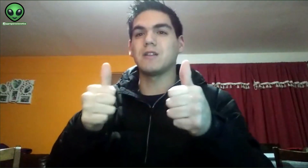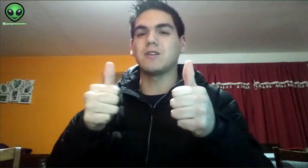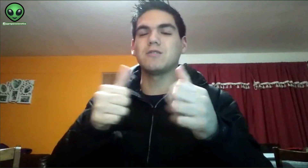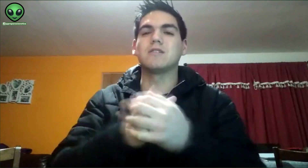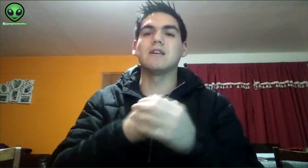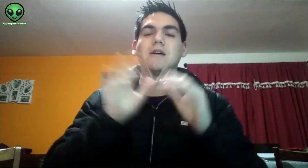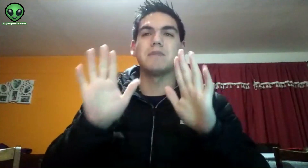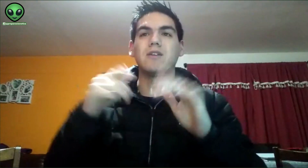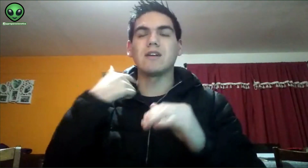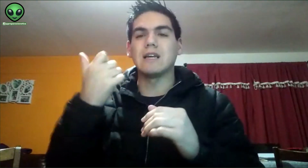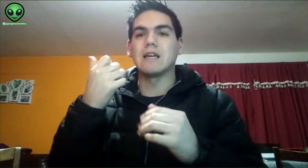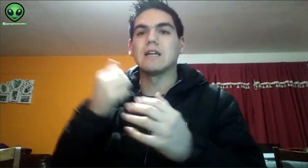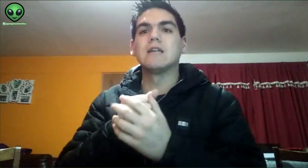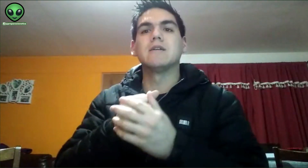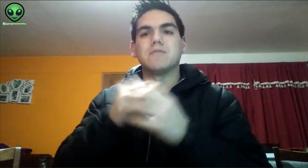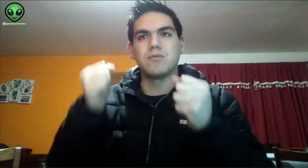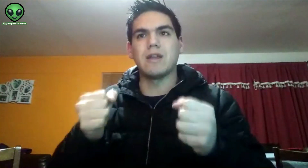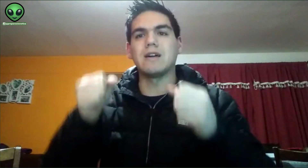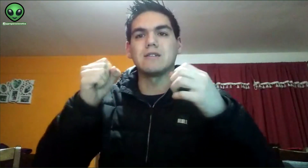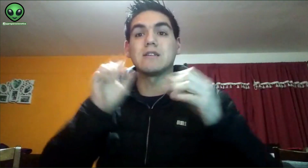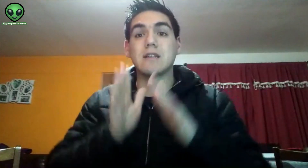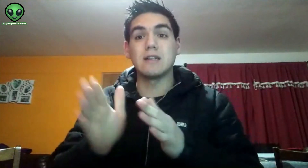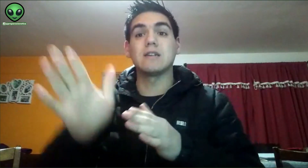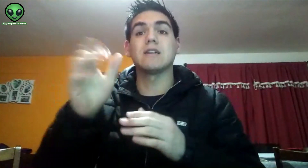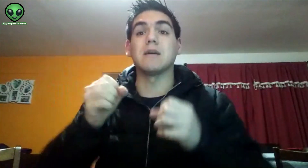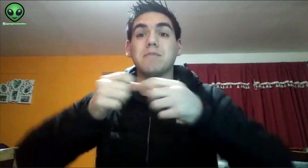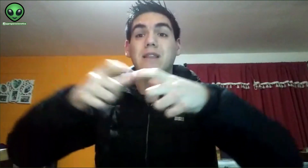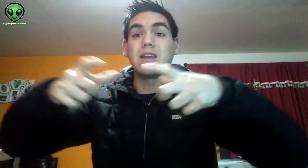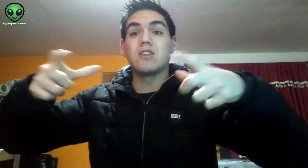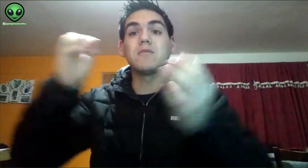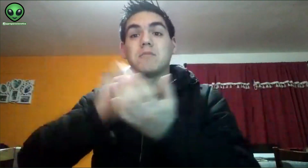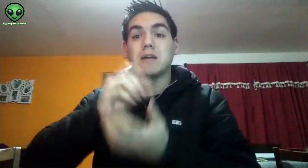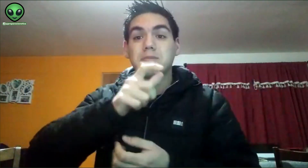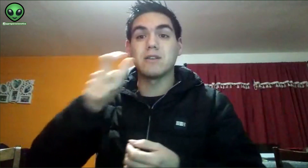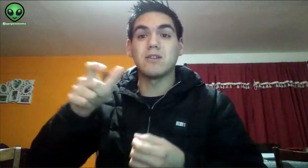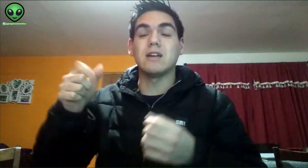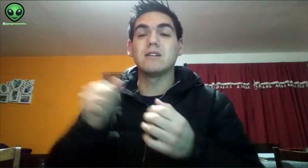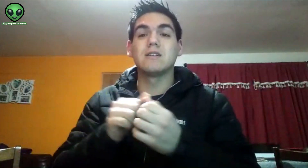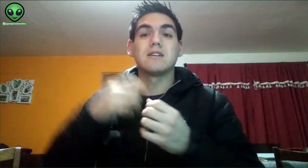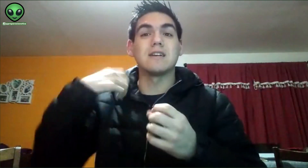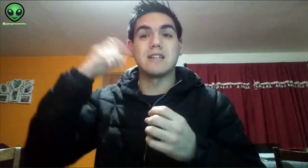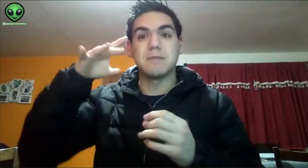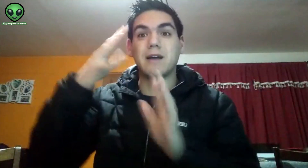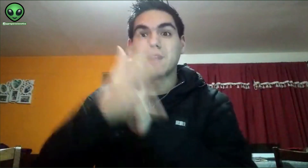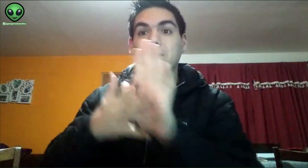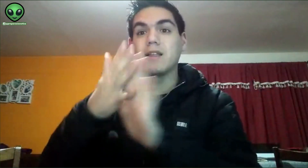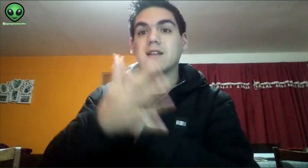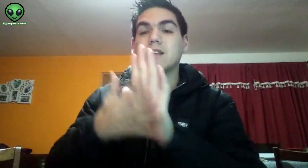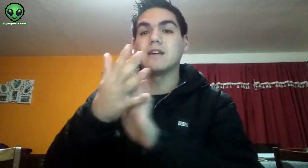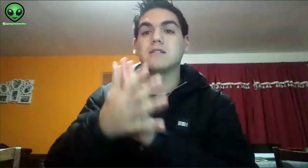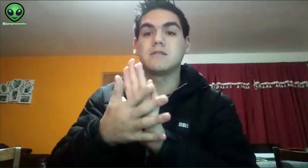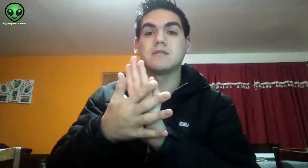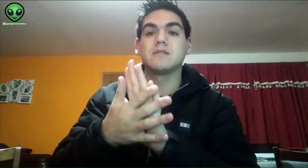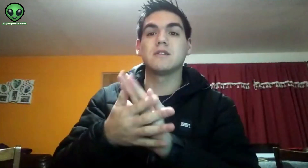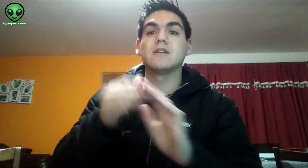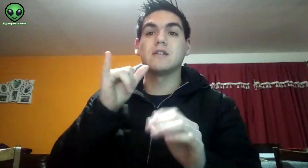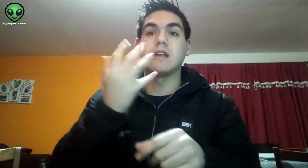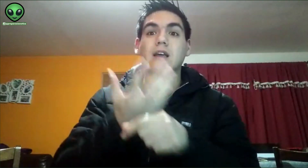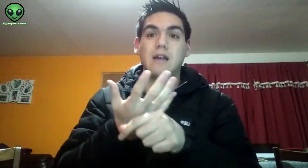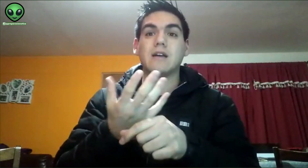Esto, y espero que puedan seguir expandiendo más personas que sepan lengua de señas. Sí,